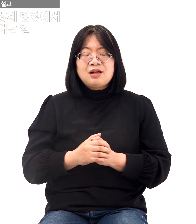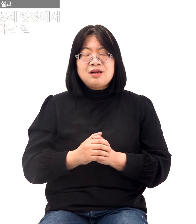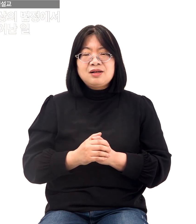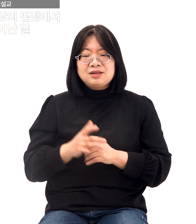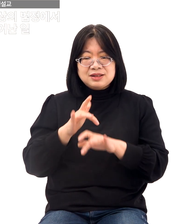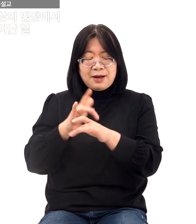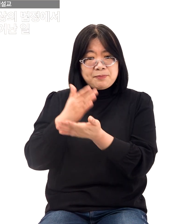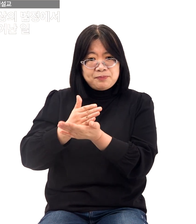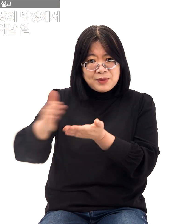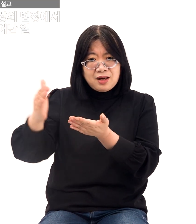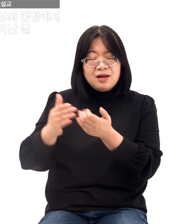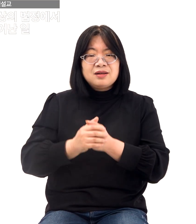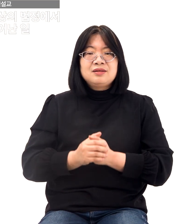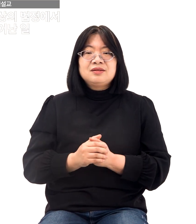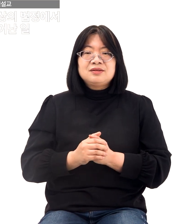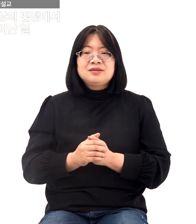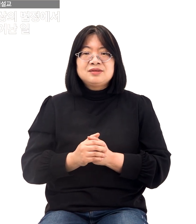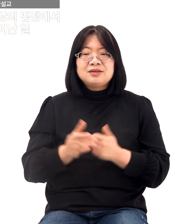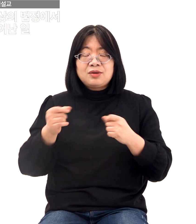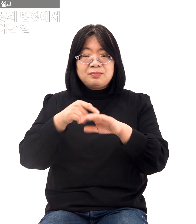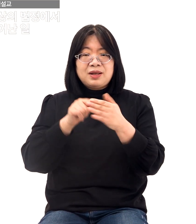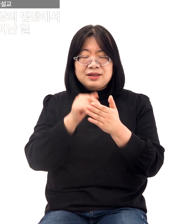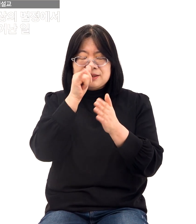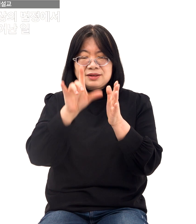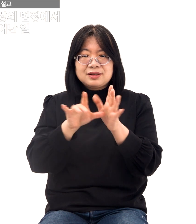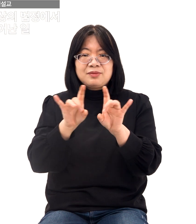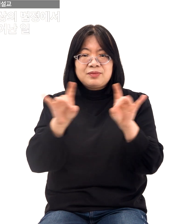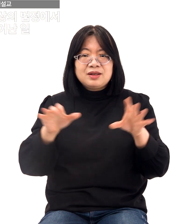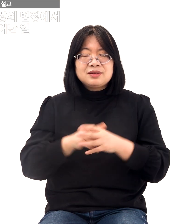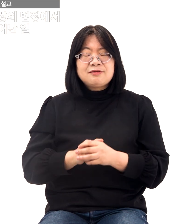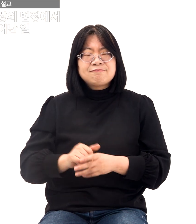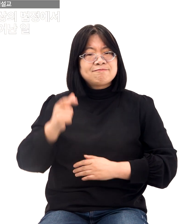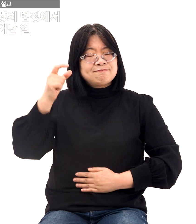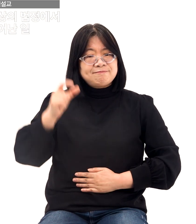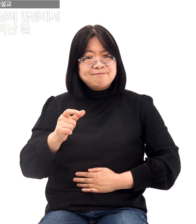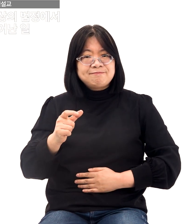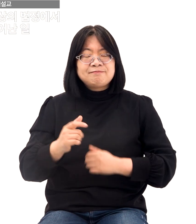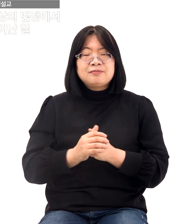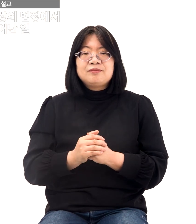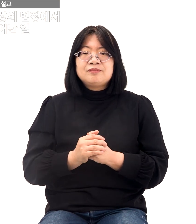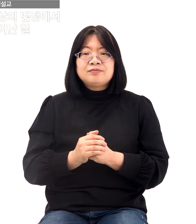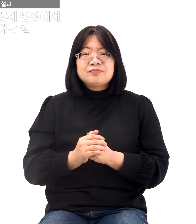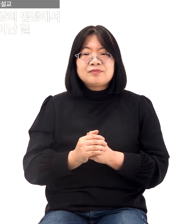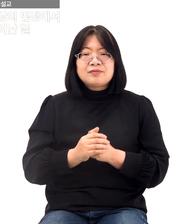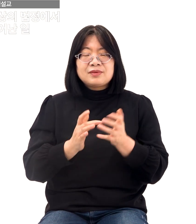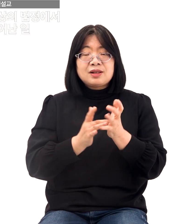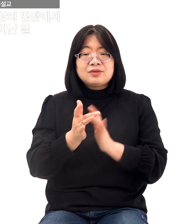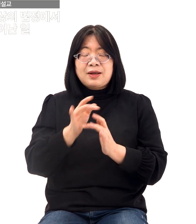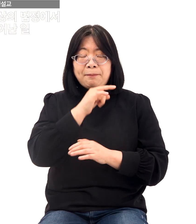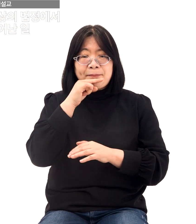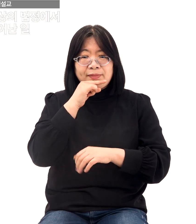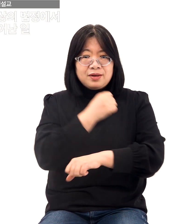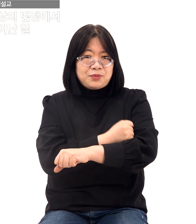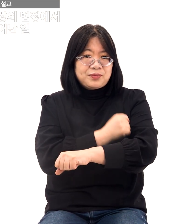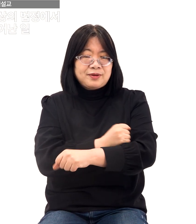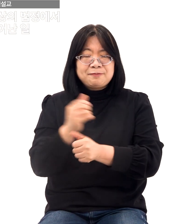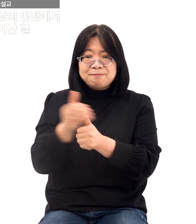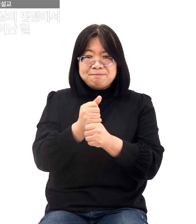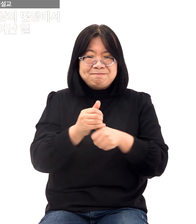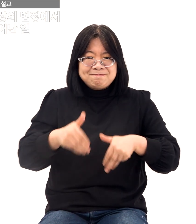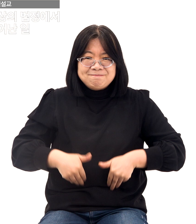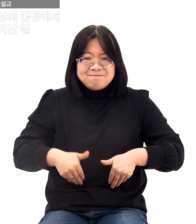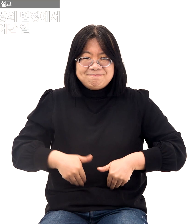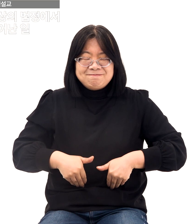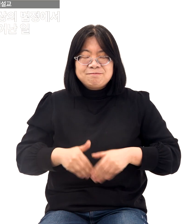사탄아, 물러가라. 그런 마음이 들어올 때마다 단호하게 예수의 피의 공로를 붙잡아야